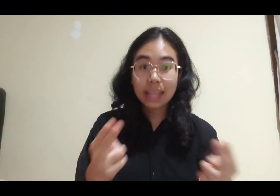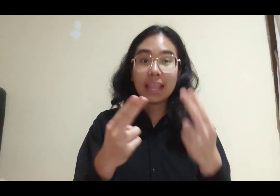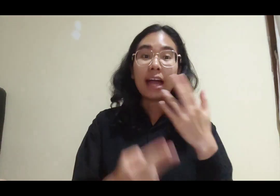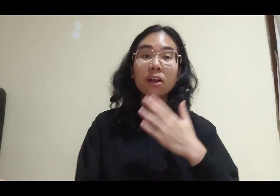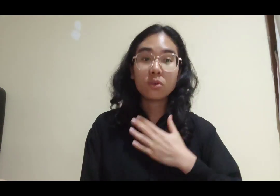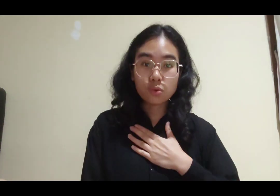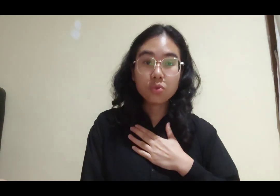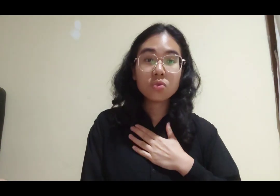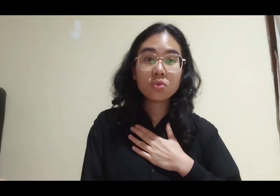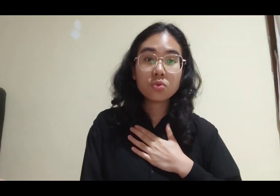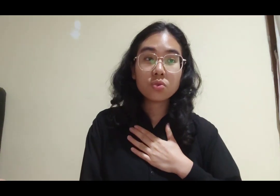Gembalaku,